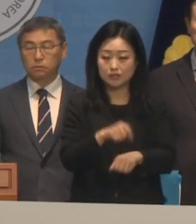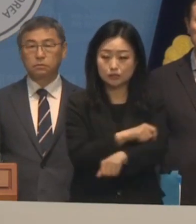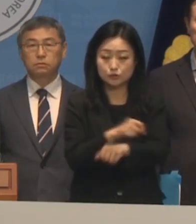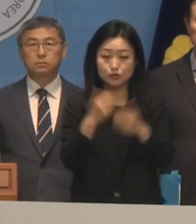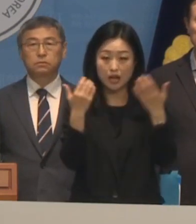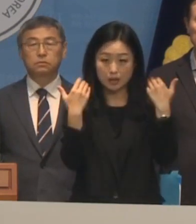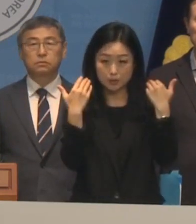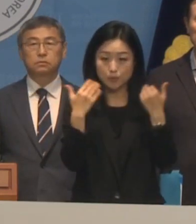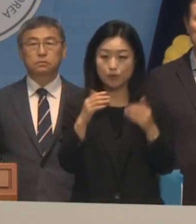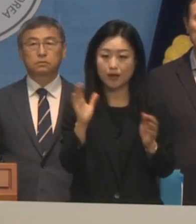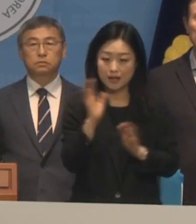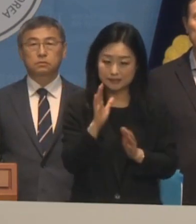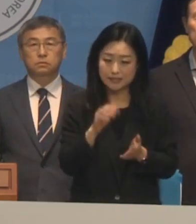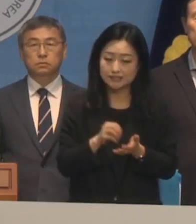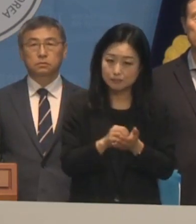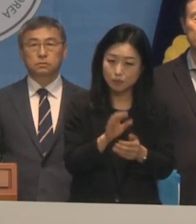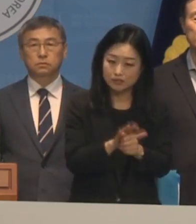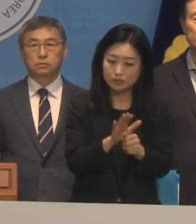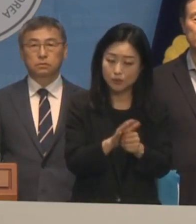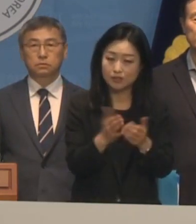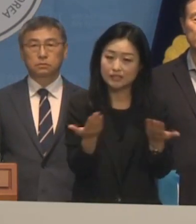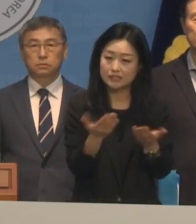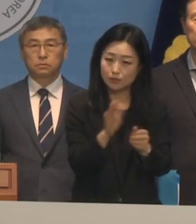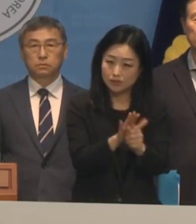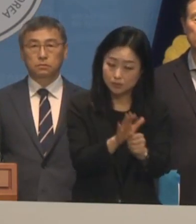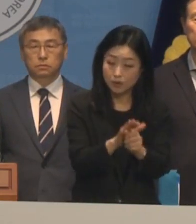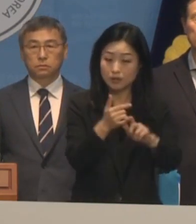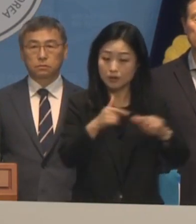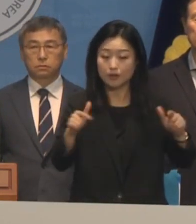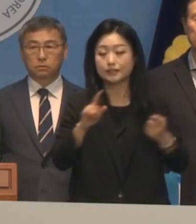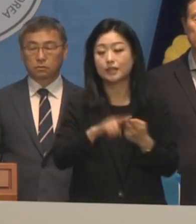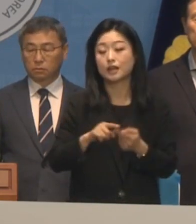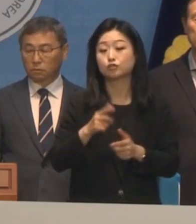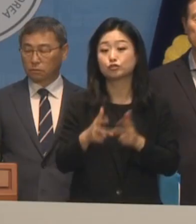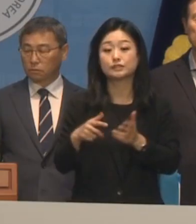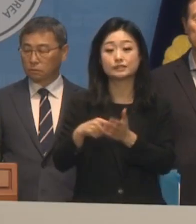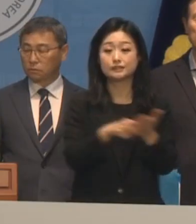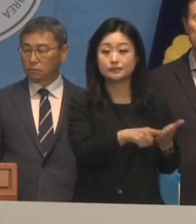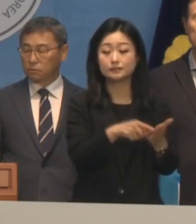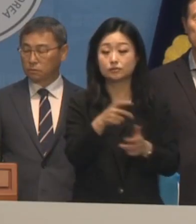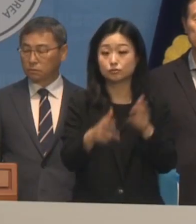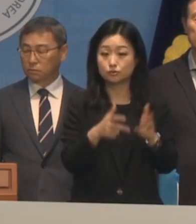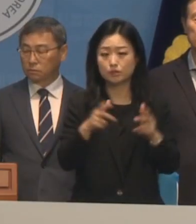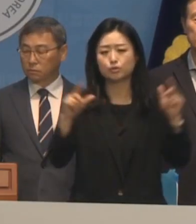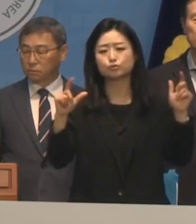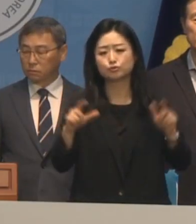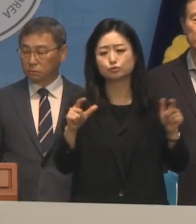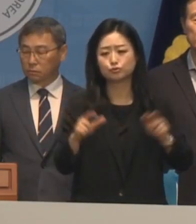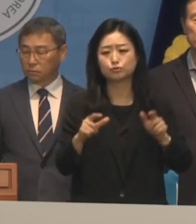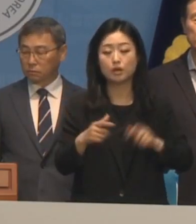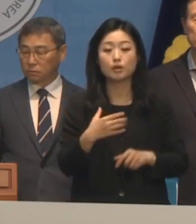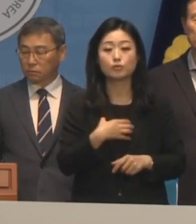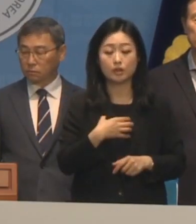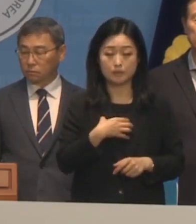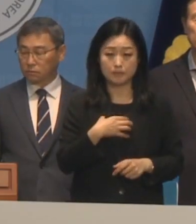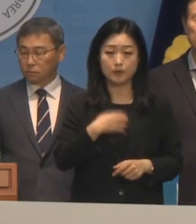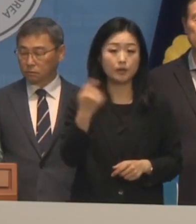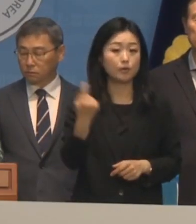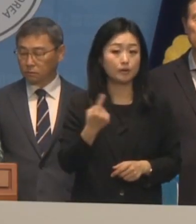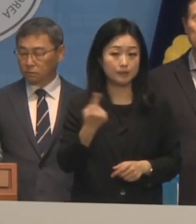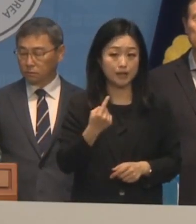당장 지방채 발행까지 검토해야 하는 심각한 재정 위기에 직면해